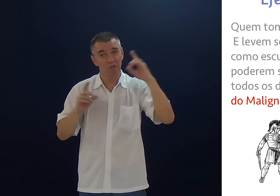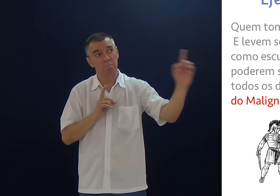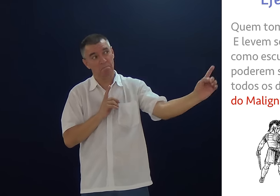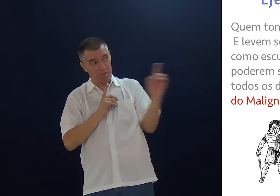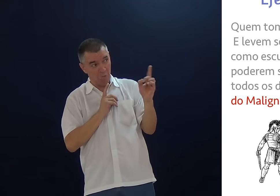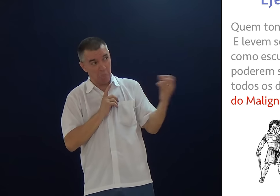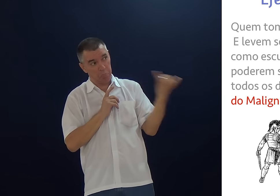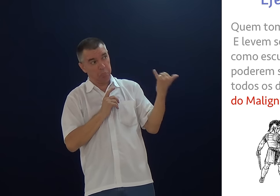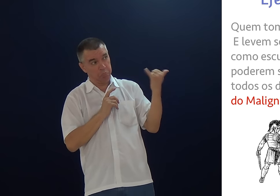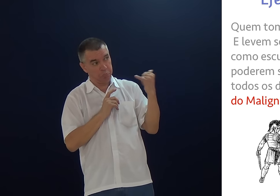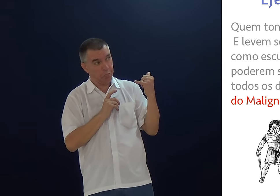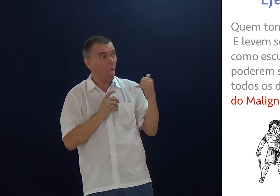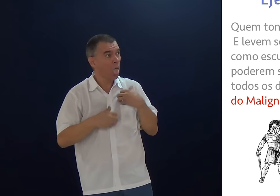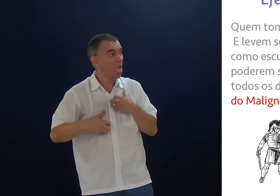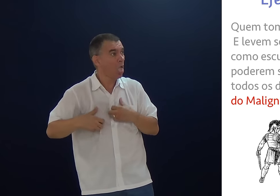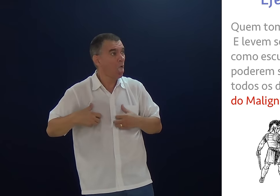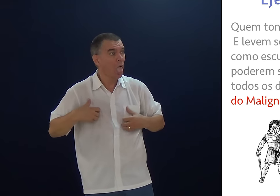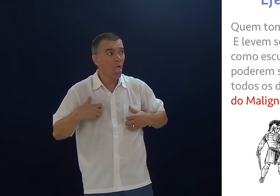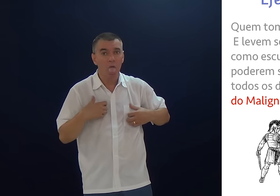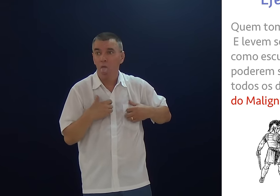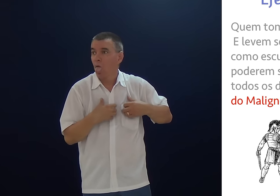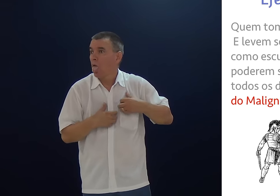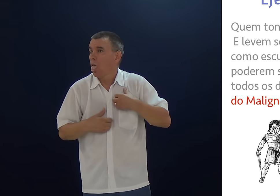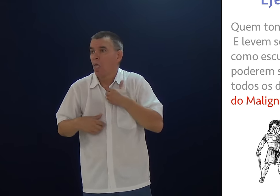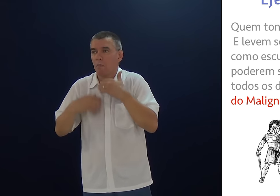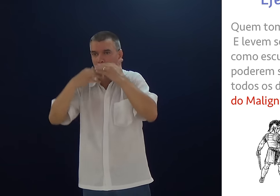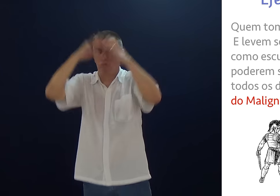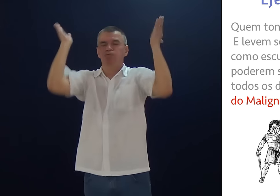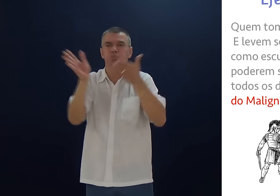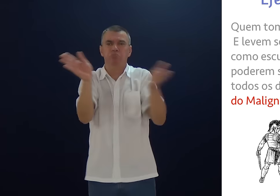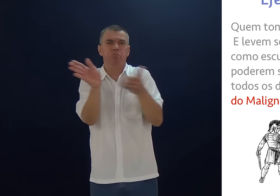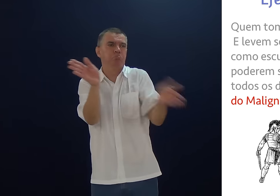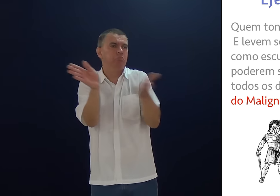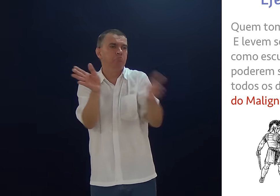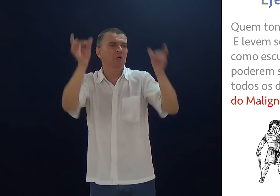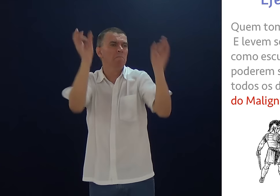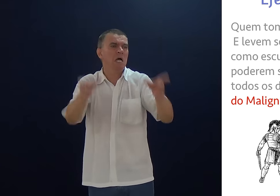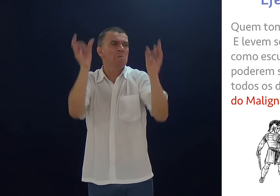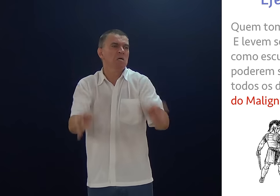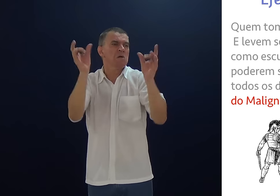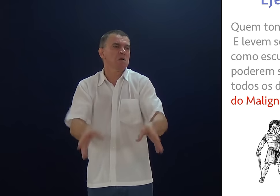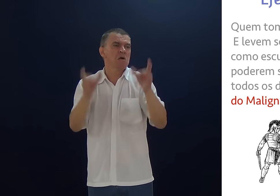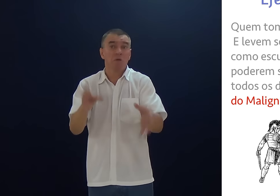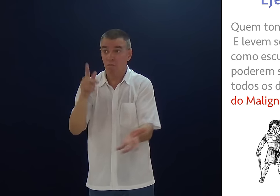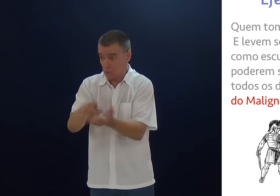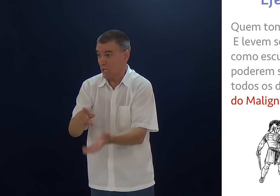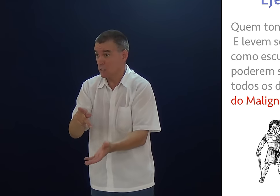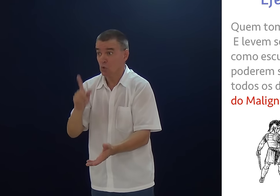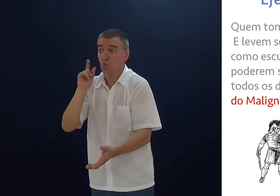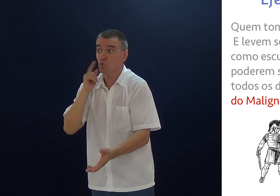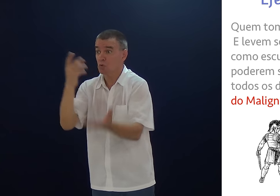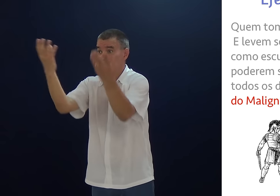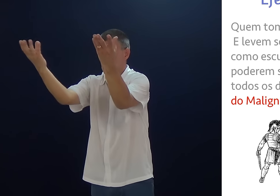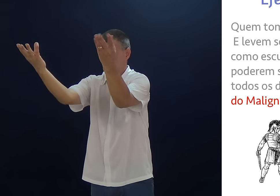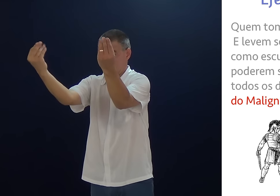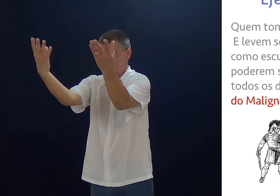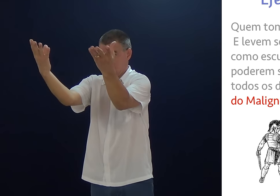Olha cuidado porque você pode ser vítima dos dardos da Fofoca são dardos